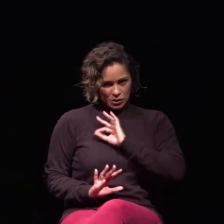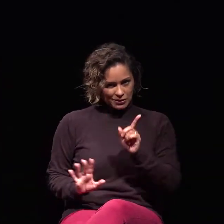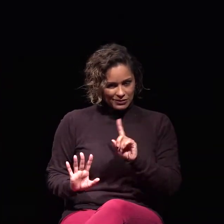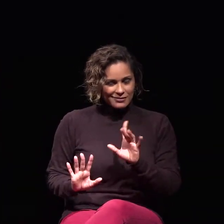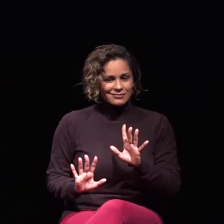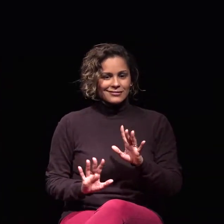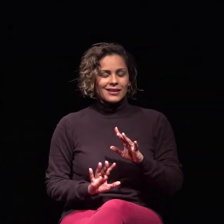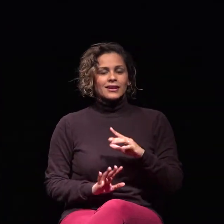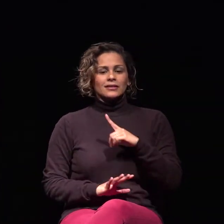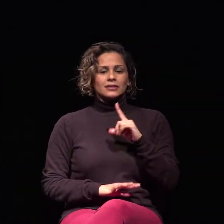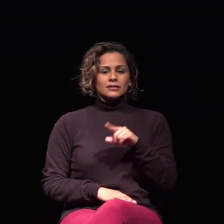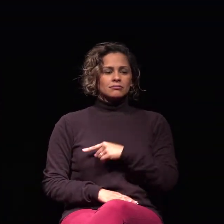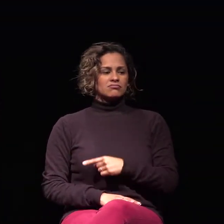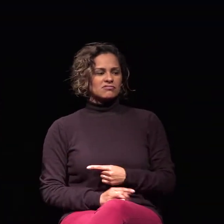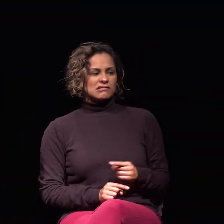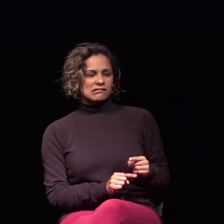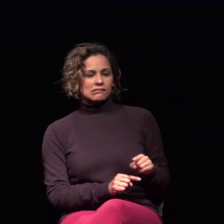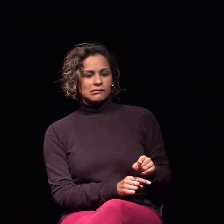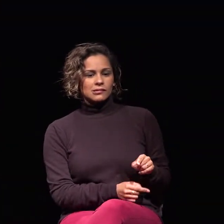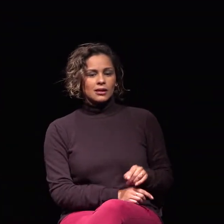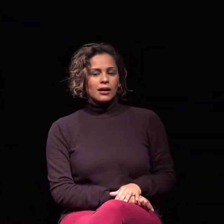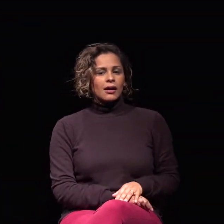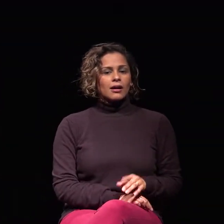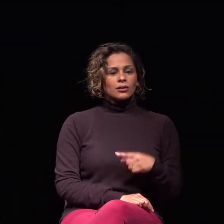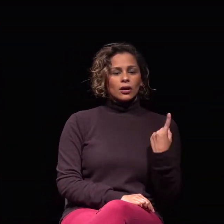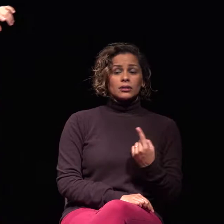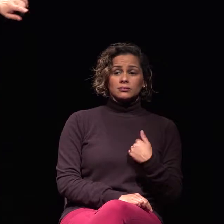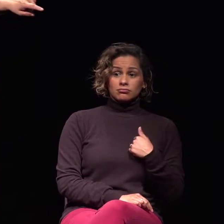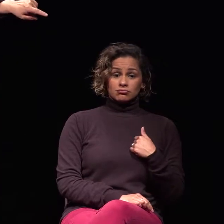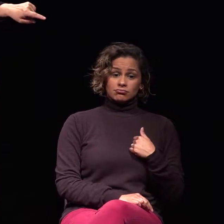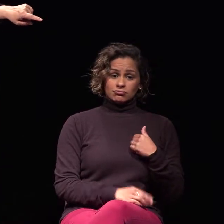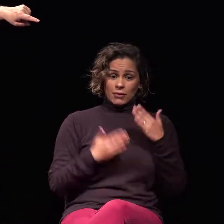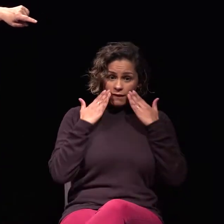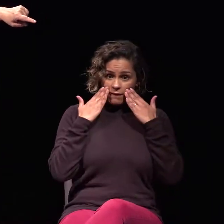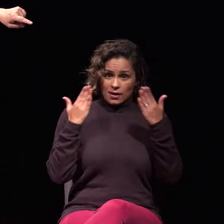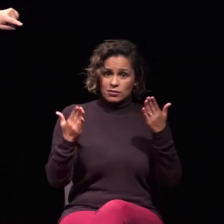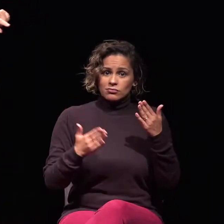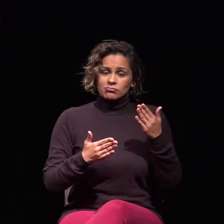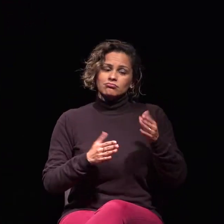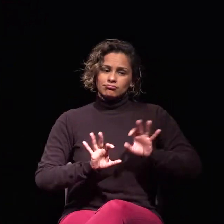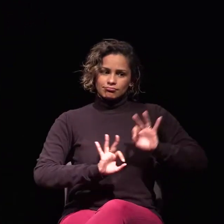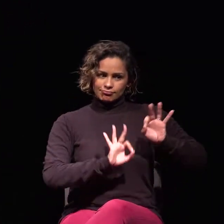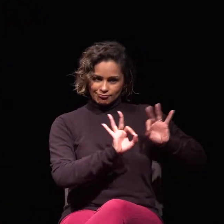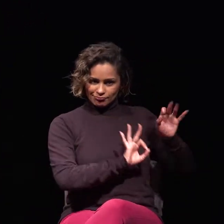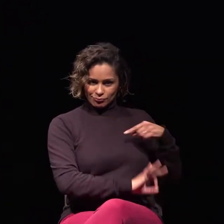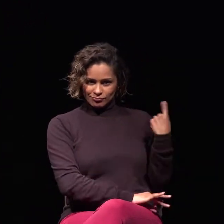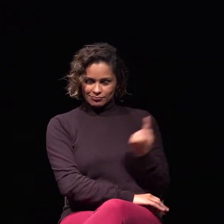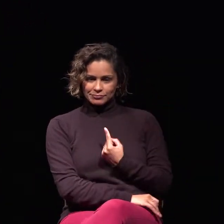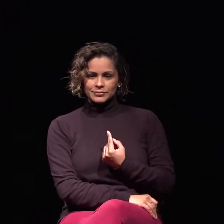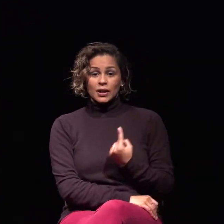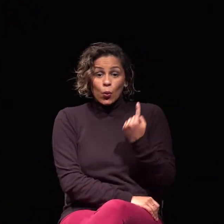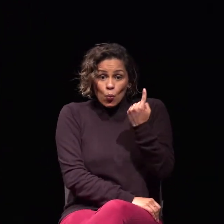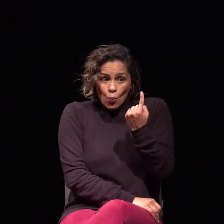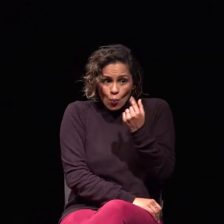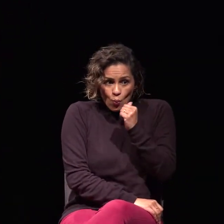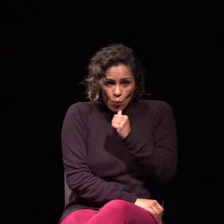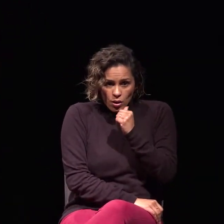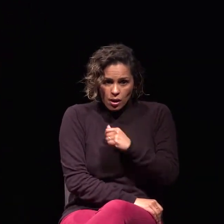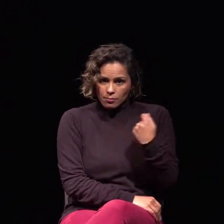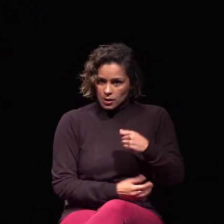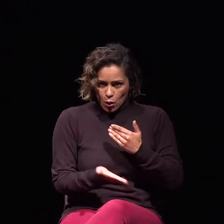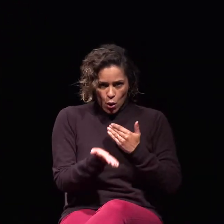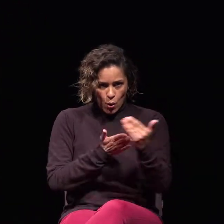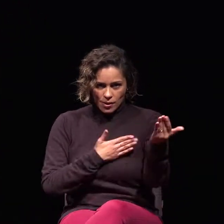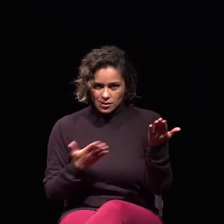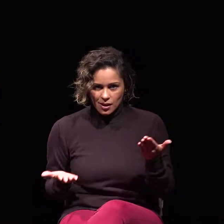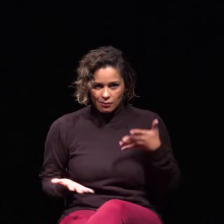E nós aqui na frente, nós que éramos das organizadoras. E aí, uma de nós tinha que começar a falar. Nossa,